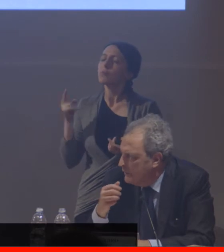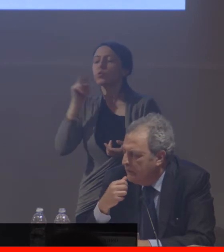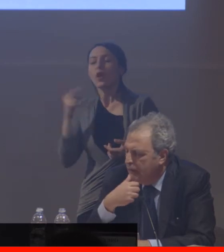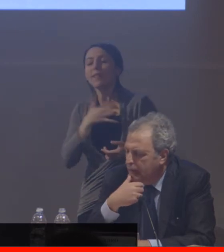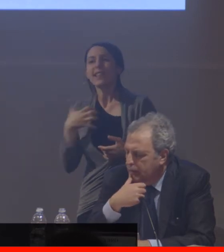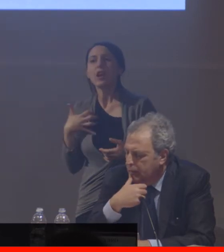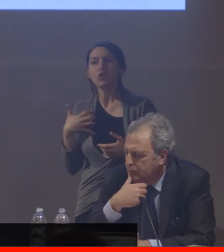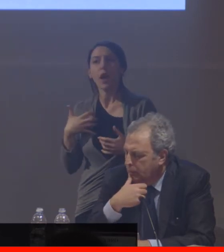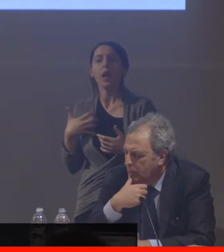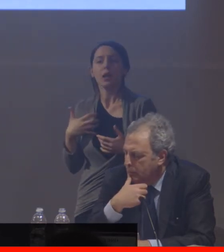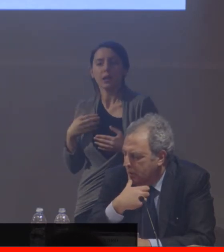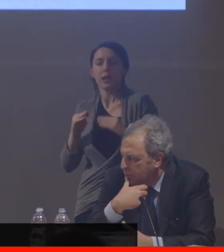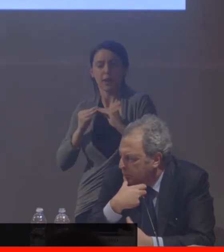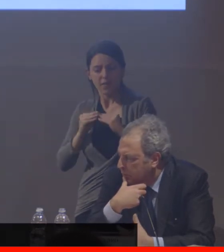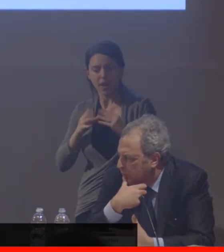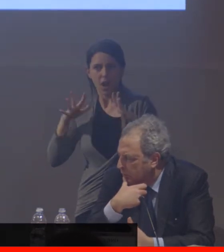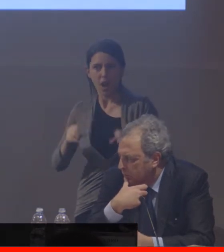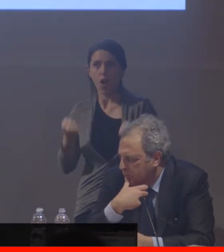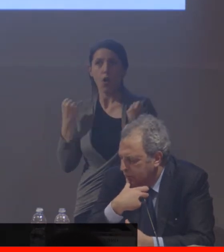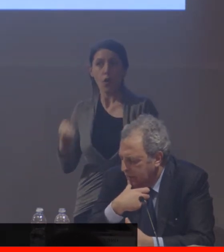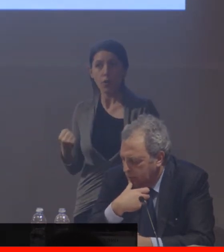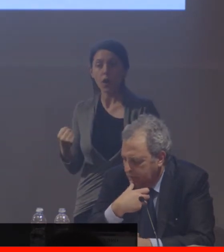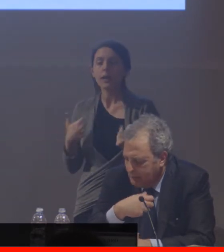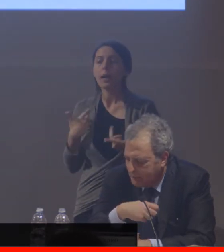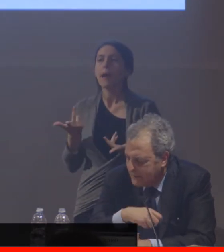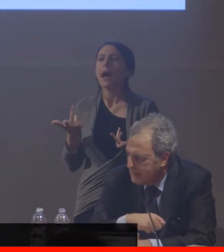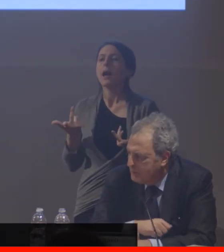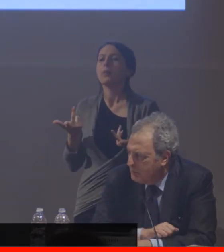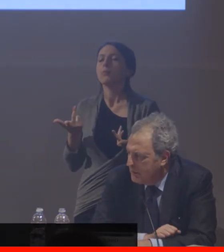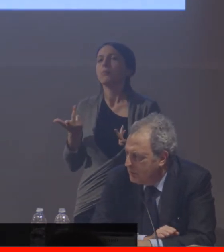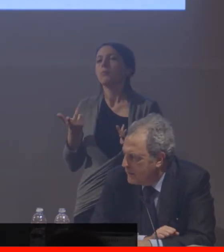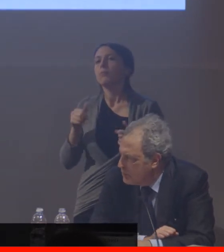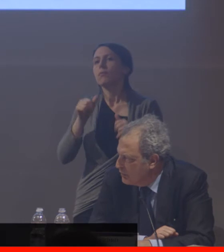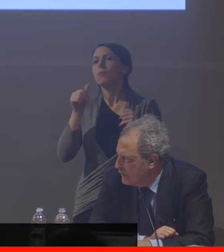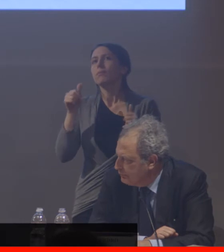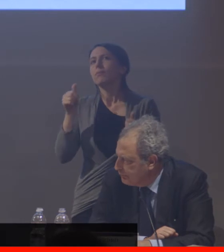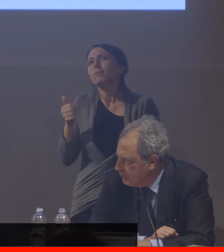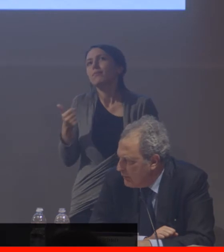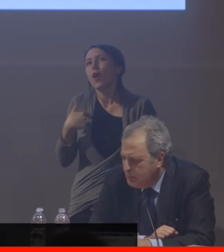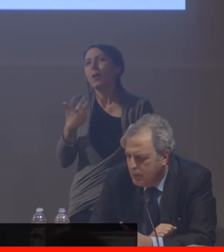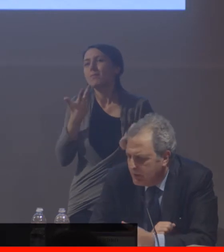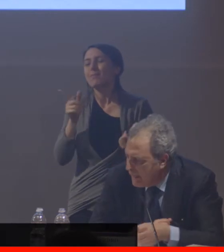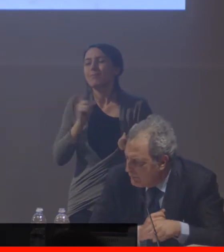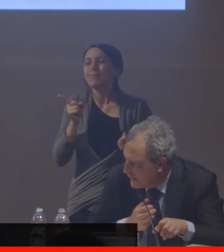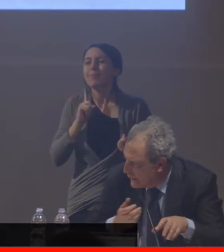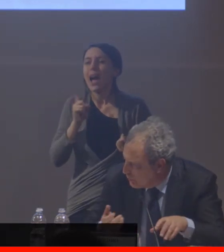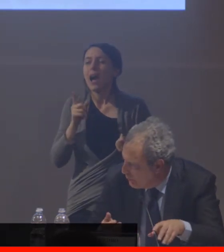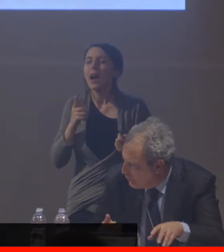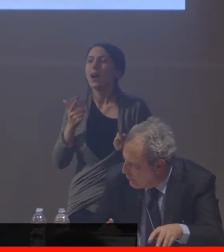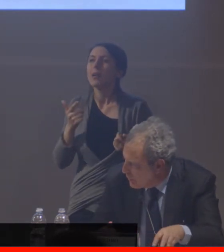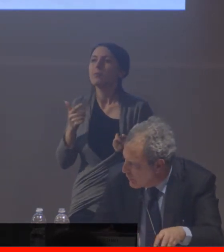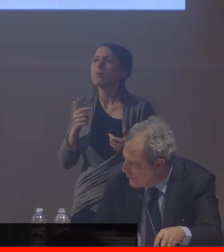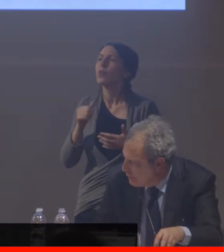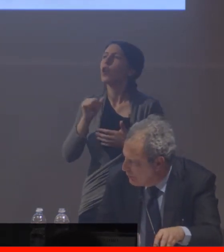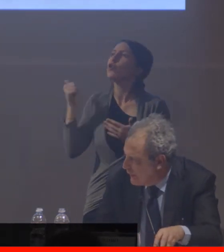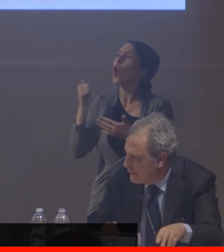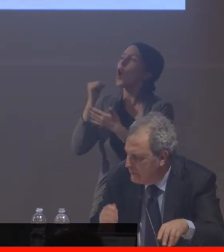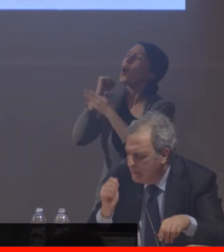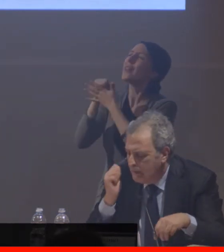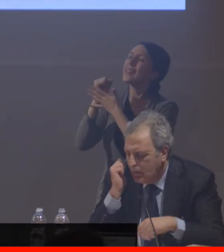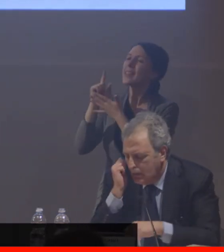scientifico. Però appunto non vorrei, come dire, perdermi in una rievocazione bibliografica che pure mi